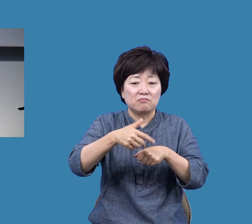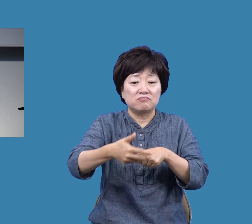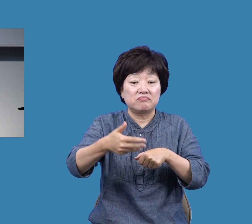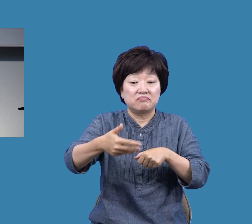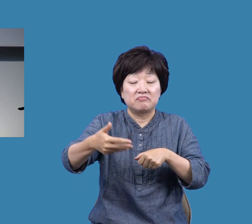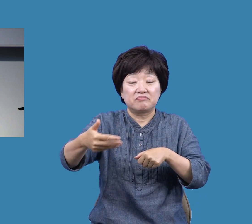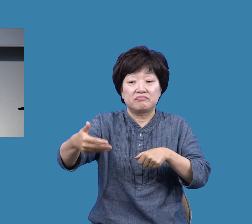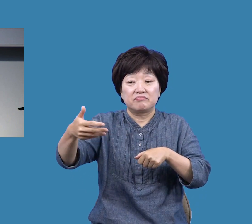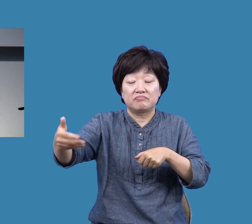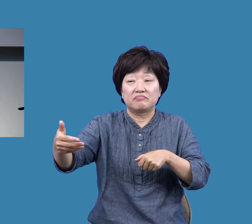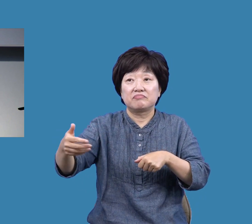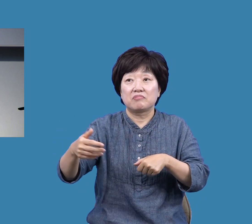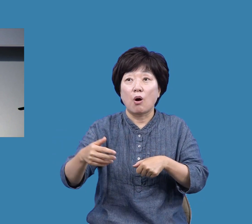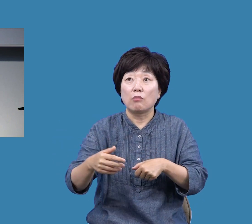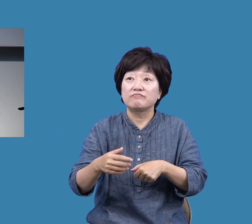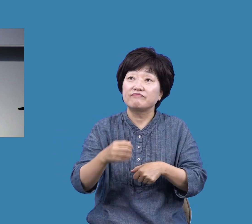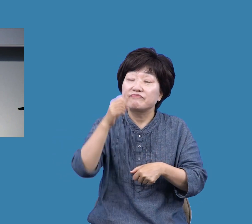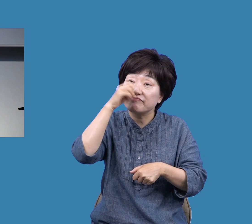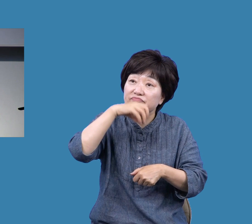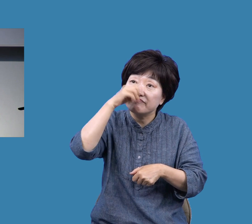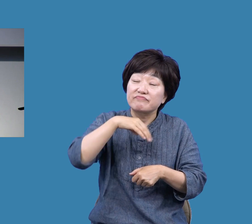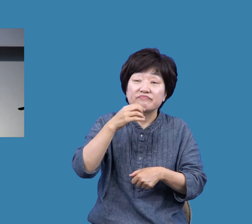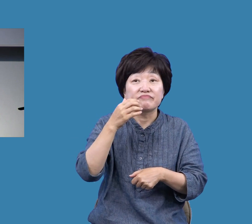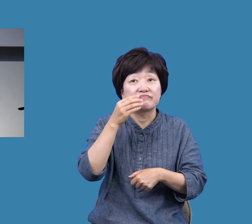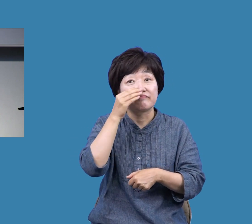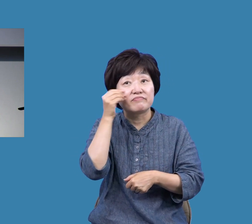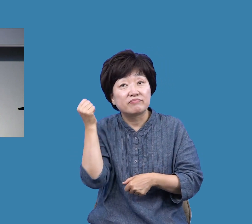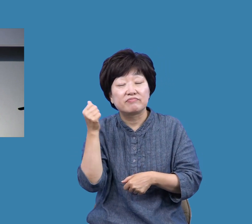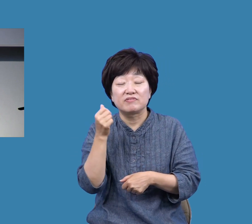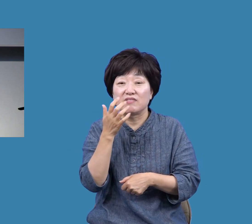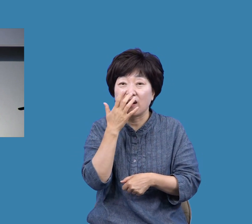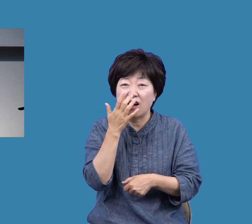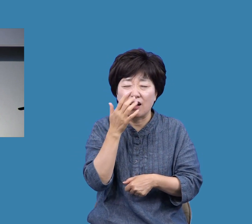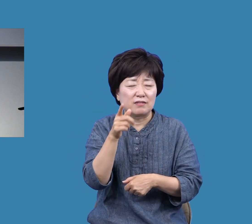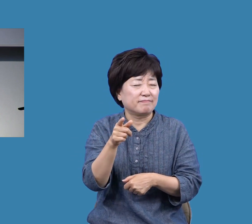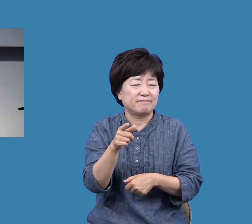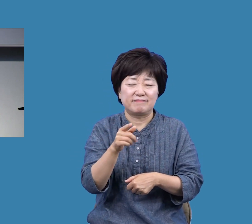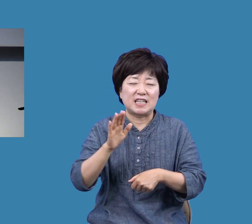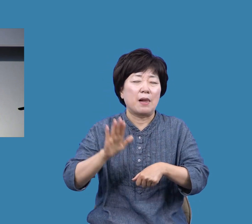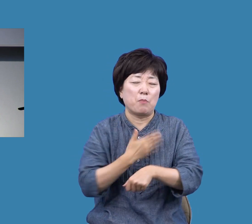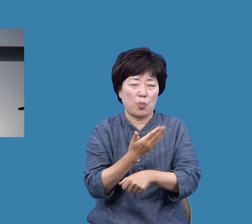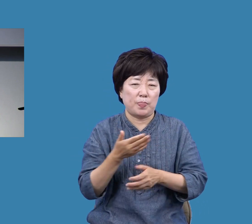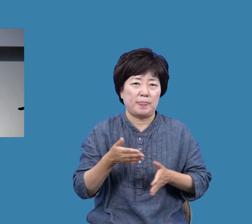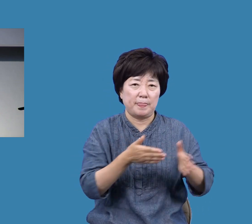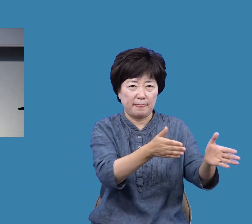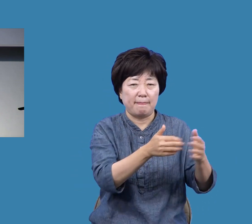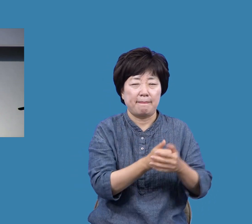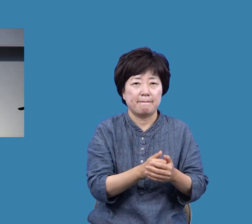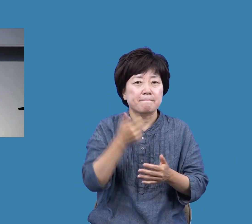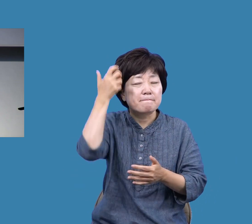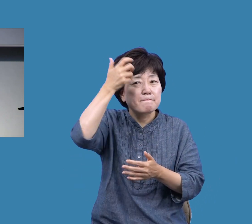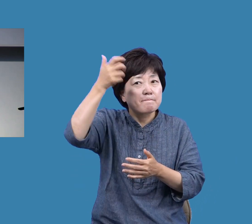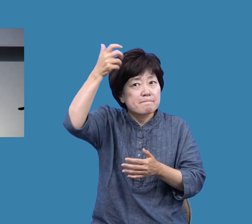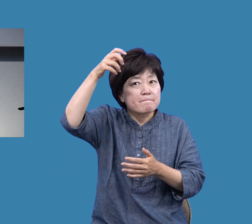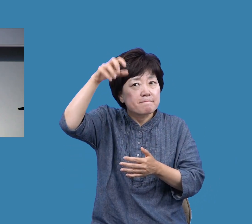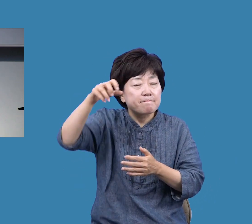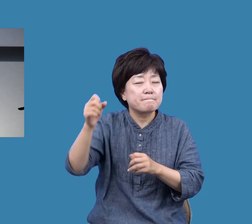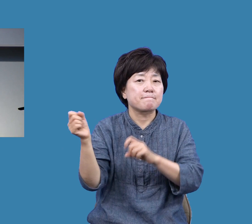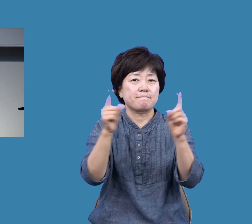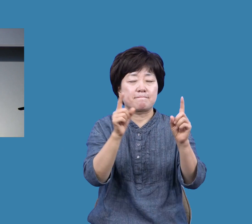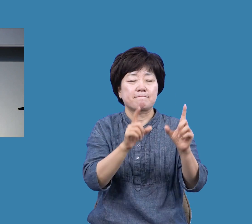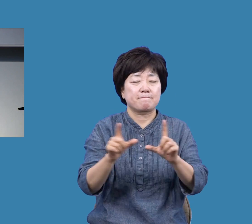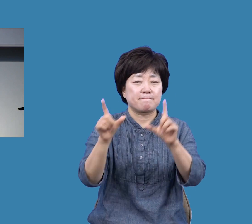지금 잘못 가고 있다는 뜻이에요. 아멘. 영으로 사신 여러분 되시기를 주의